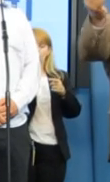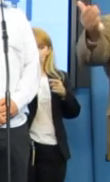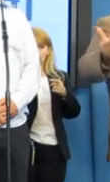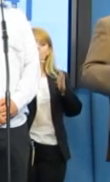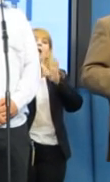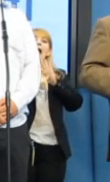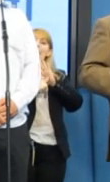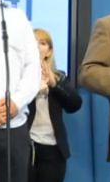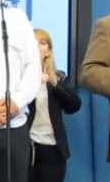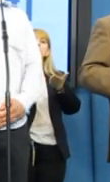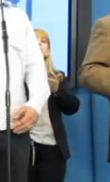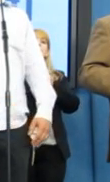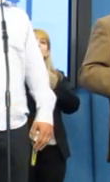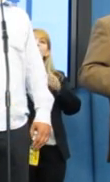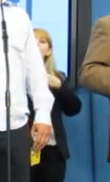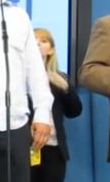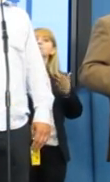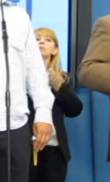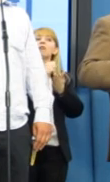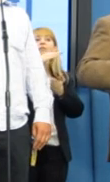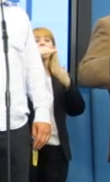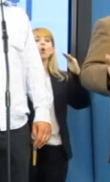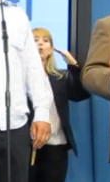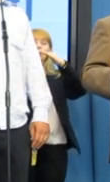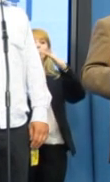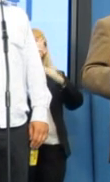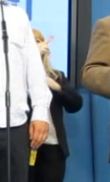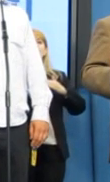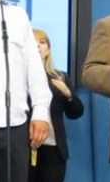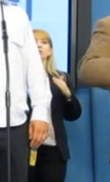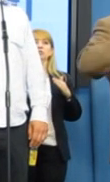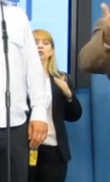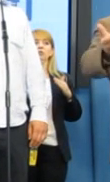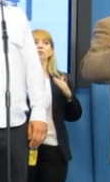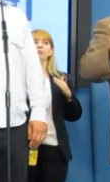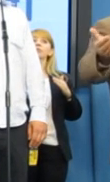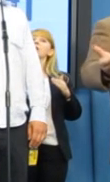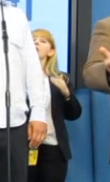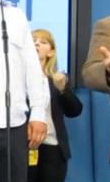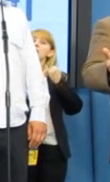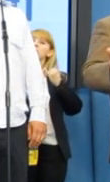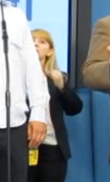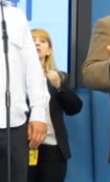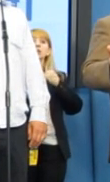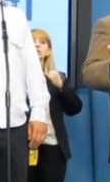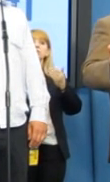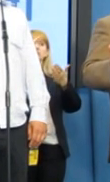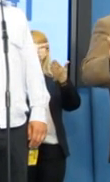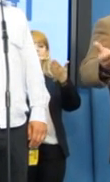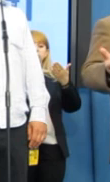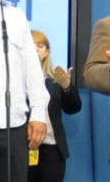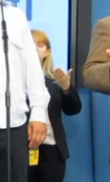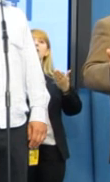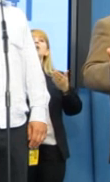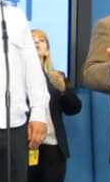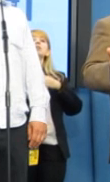Jeżeli pan Mariusz Błaszczak mówi o katastrofie smoleńskiej, to mówmy o procedurach. Też, które wtedy, niestety, być